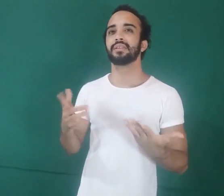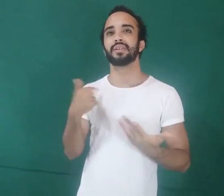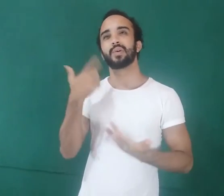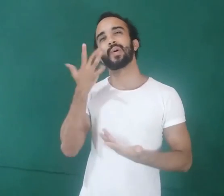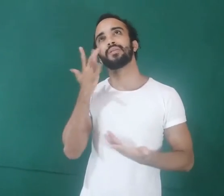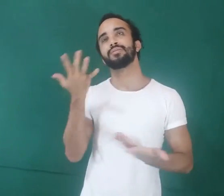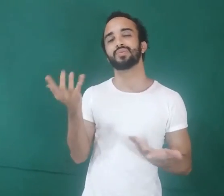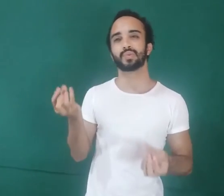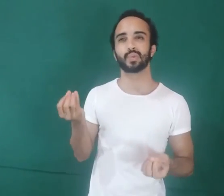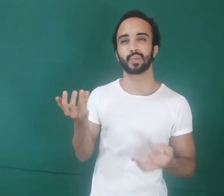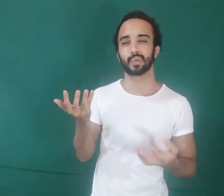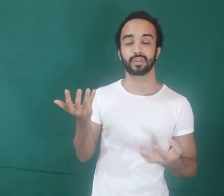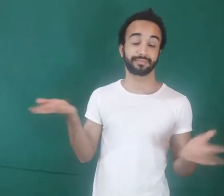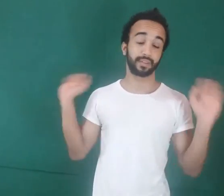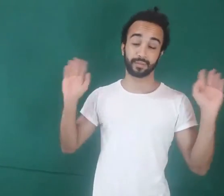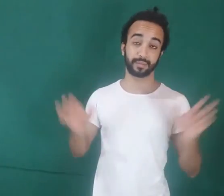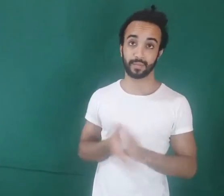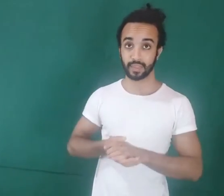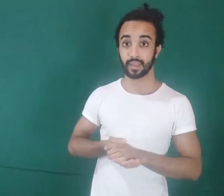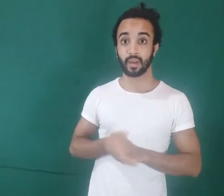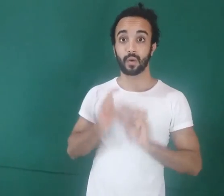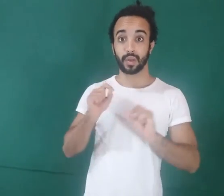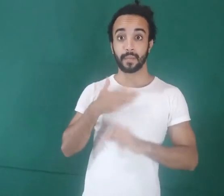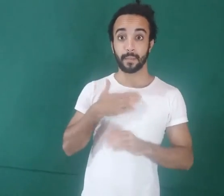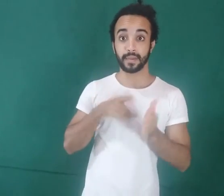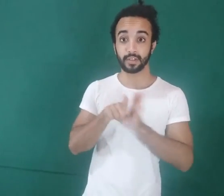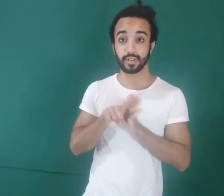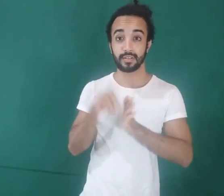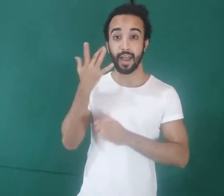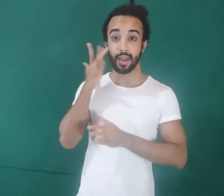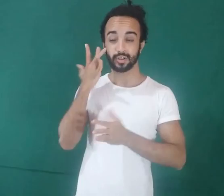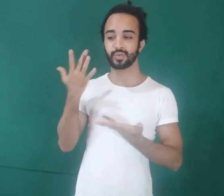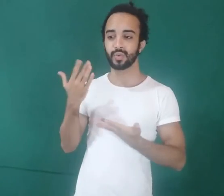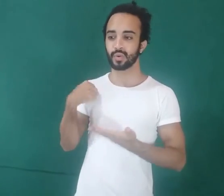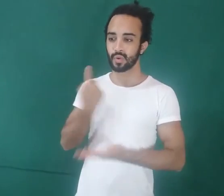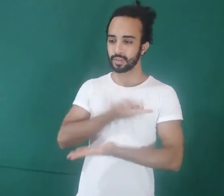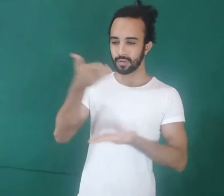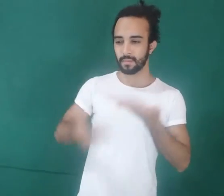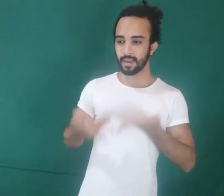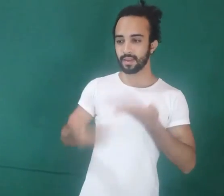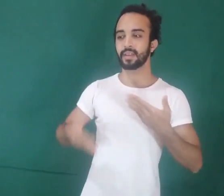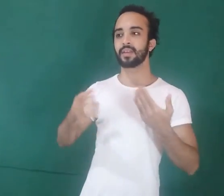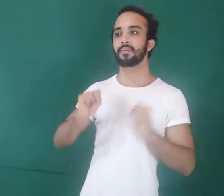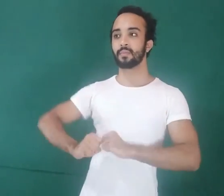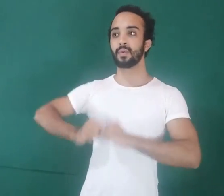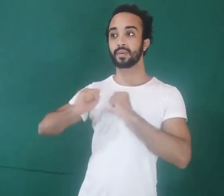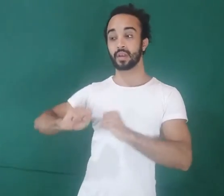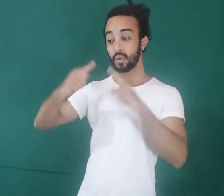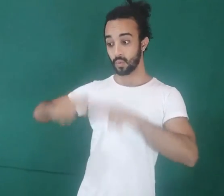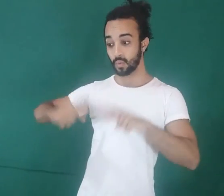meio que... Enfim, dentro do que é a minha pesquisa, eu acho que isso... A gente perde essa capacidade, então, tipo assim, tem esses lugares